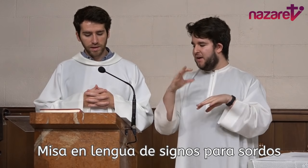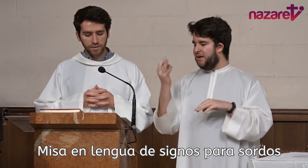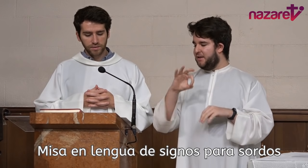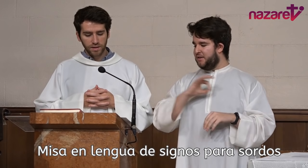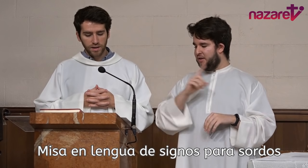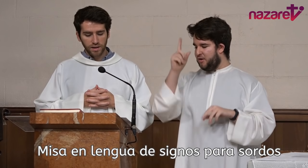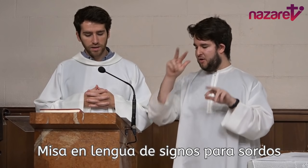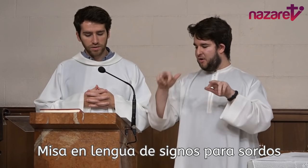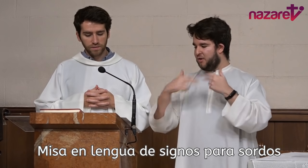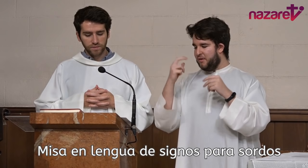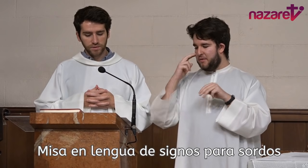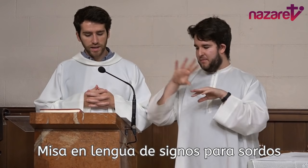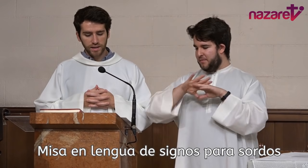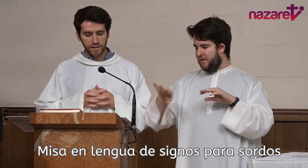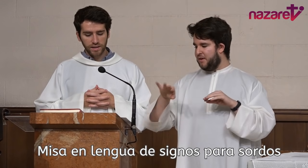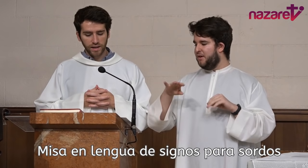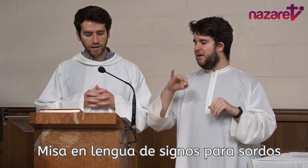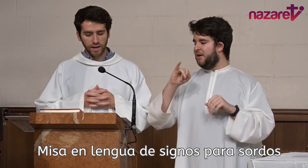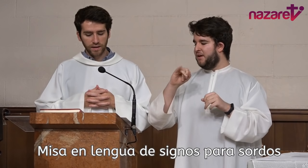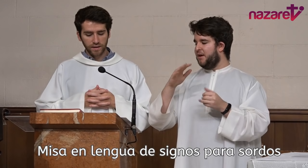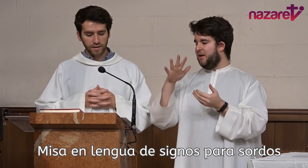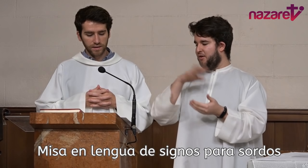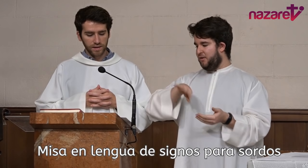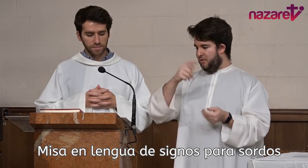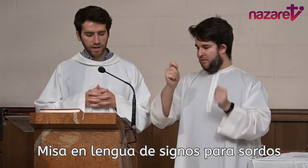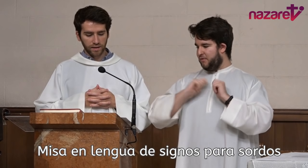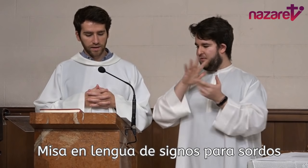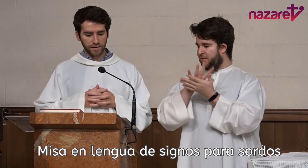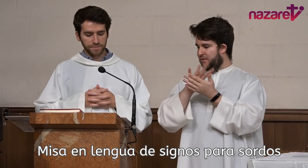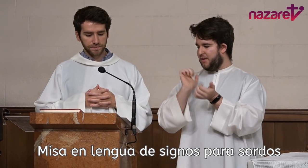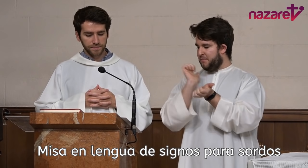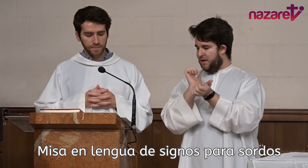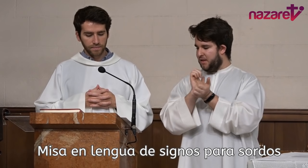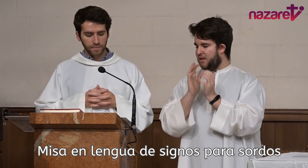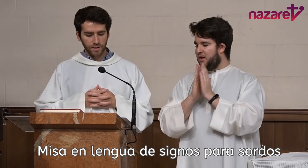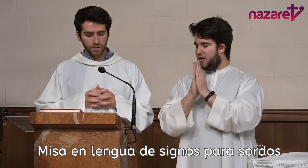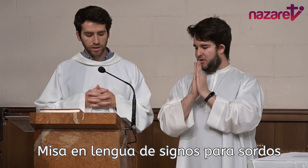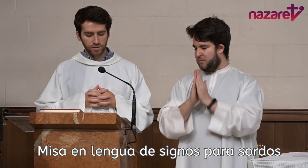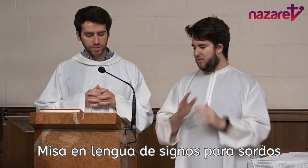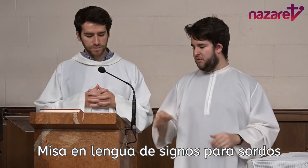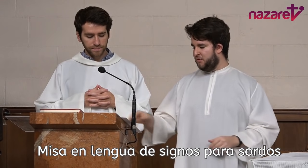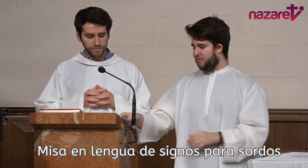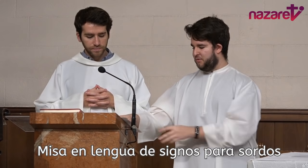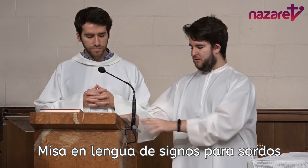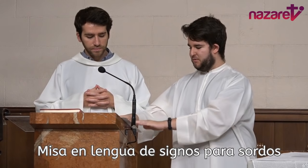miedo y nos infunda serenidad y esperanza. Oremos.